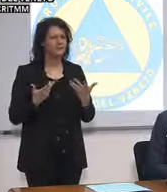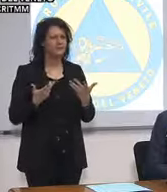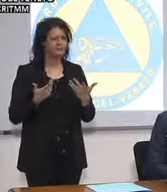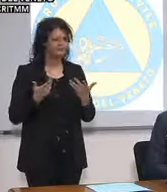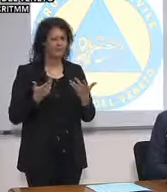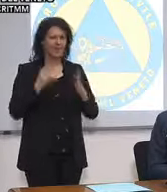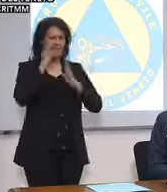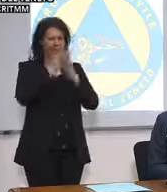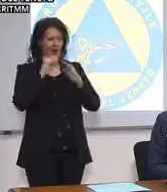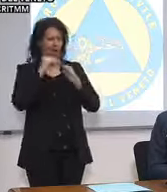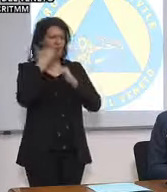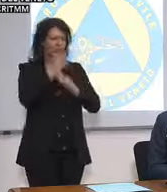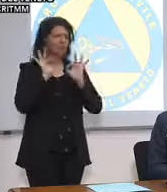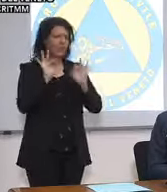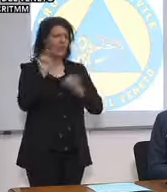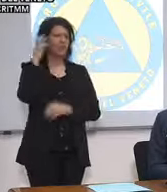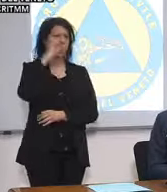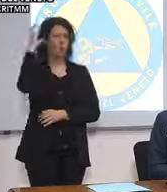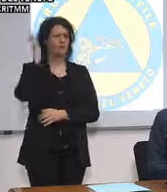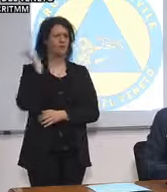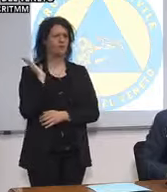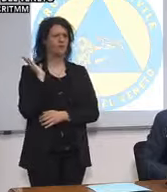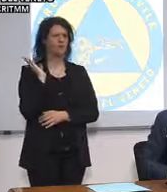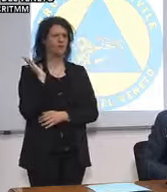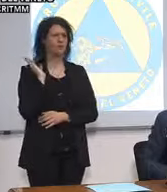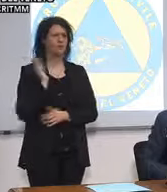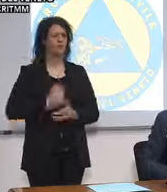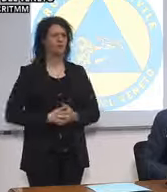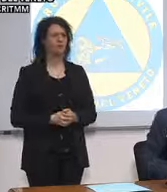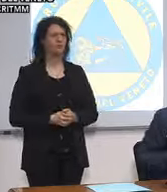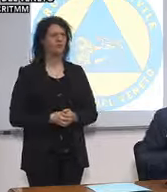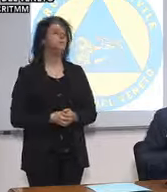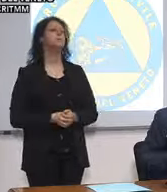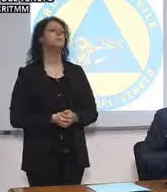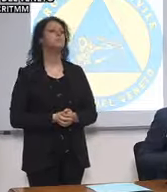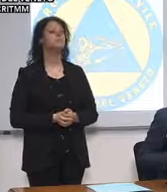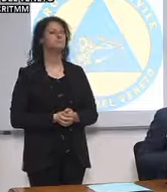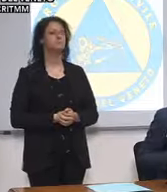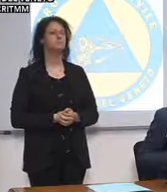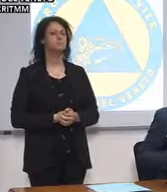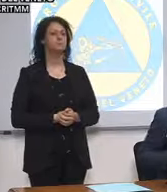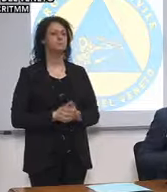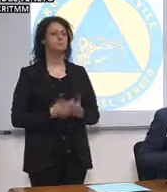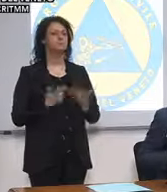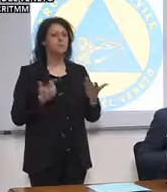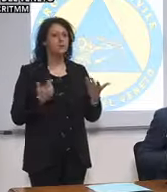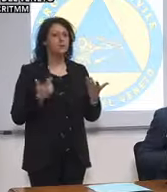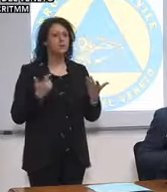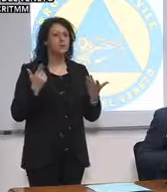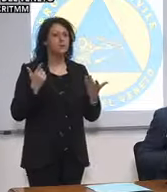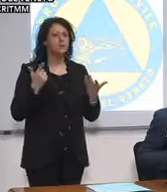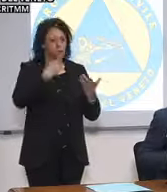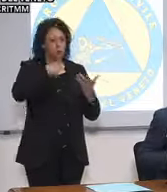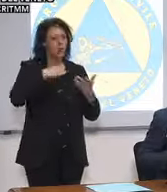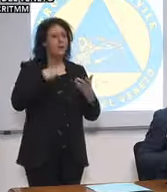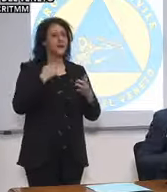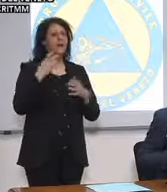Il governo che ha sollevato le regioni, cioè, come si può dire? E noi lo abbiamo accettato, nel senso che con grande senso